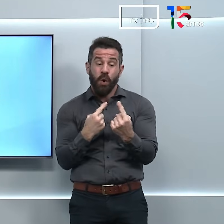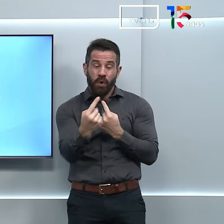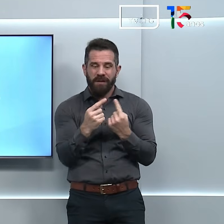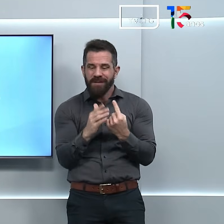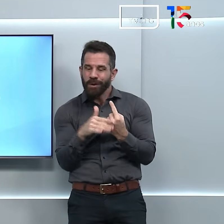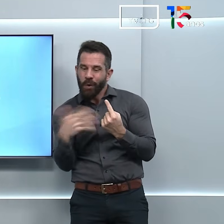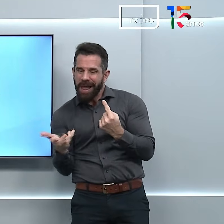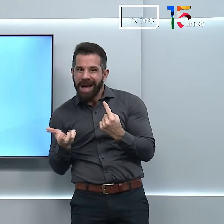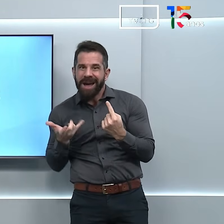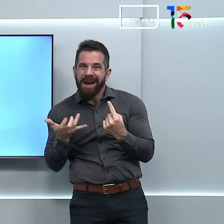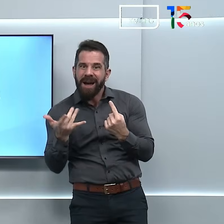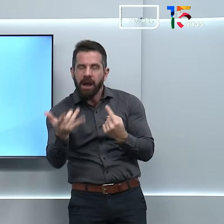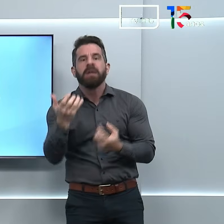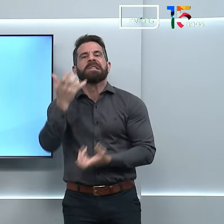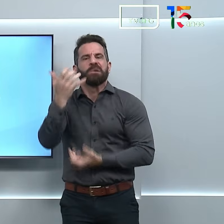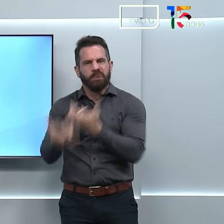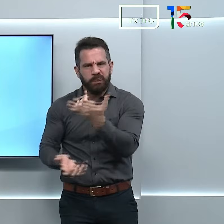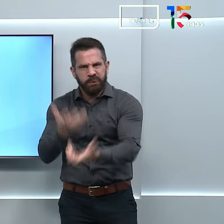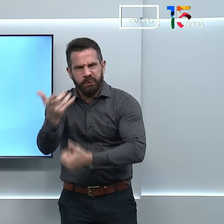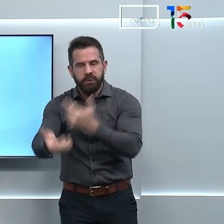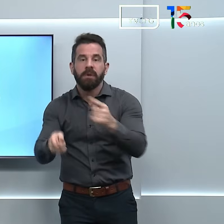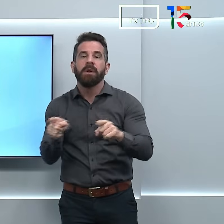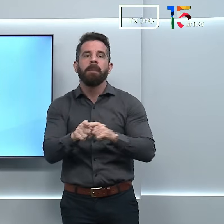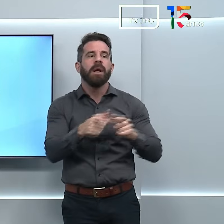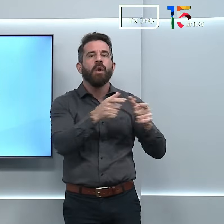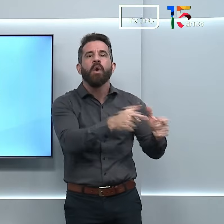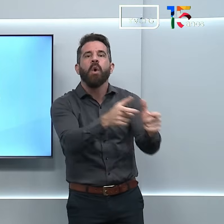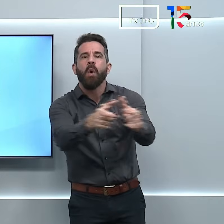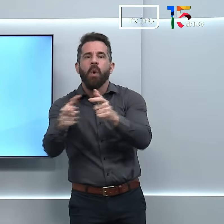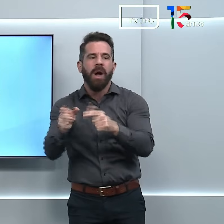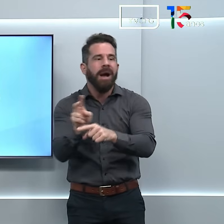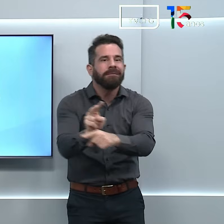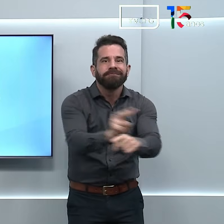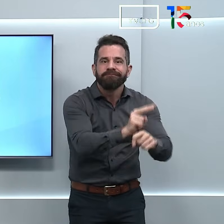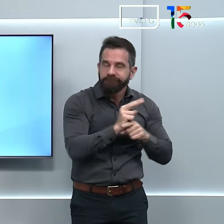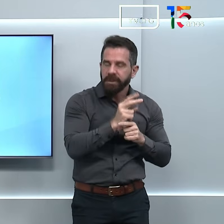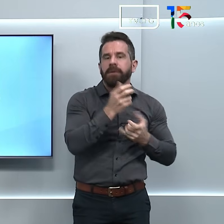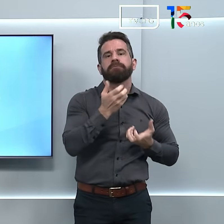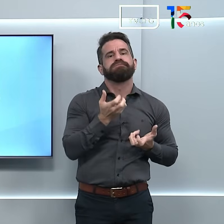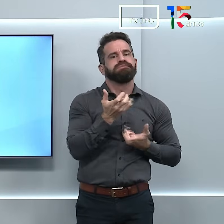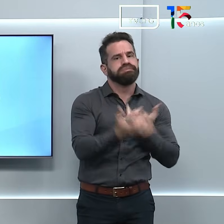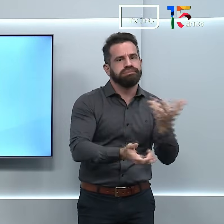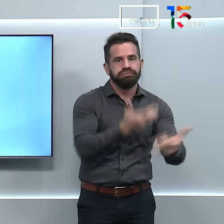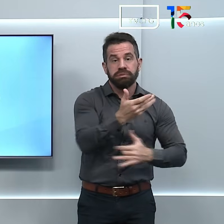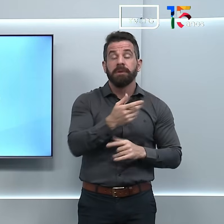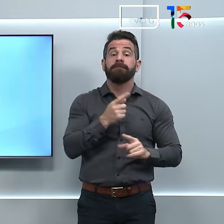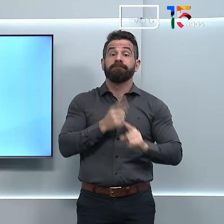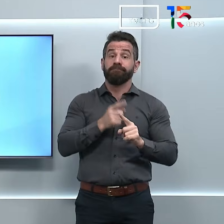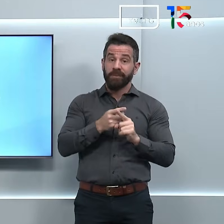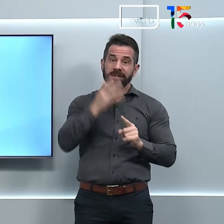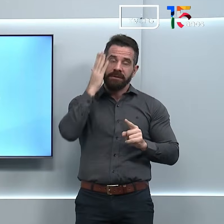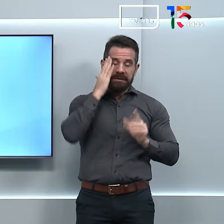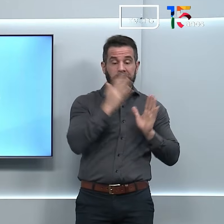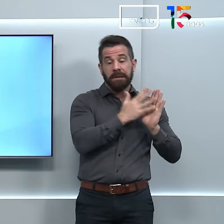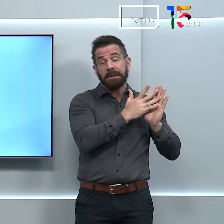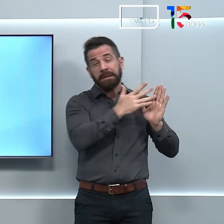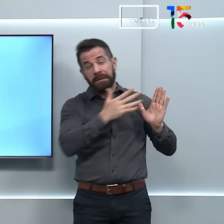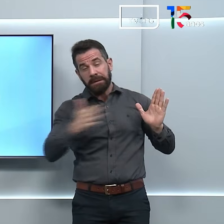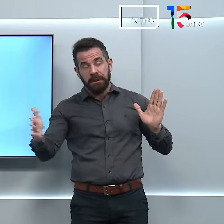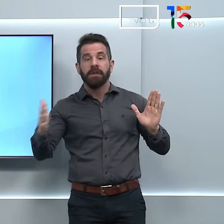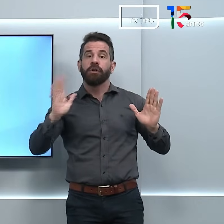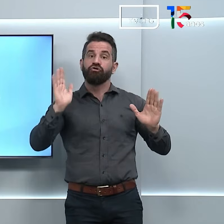de conservação também foram atingidas. E o cenário é agravado pelo longo período de estiagem. Em